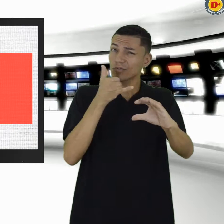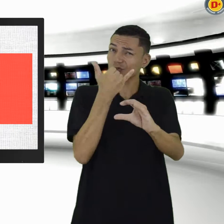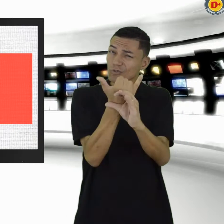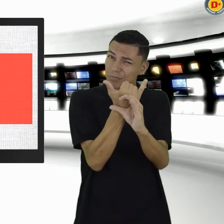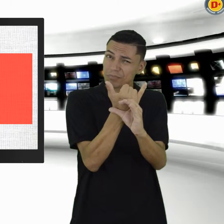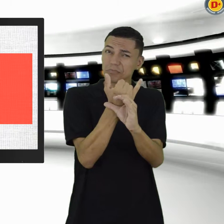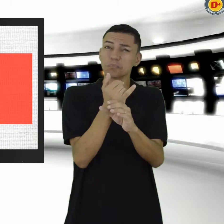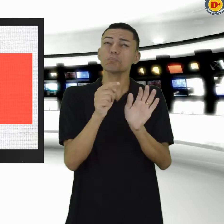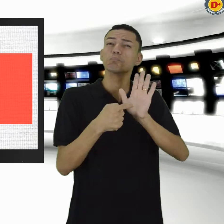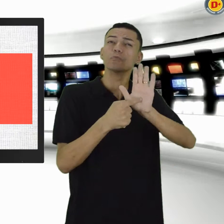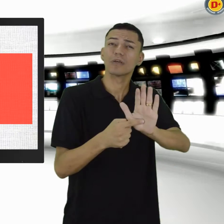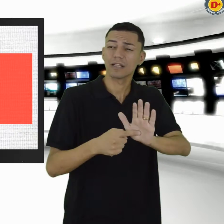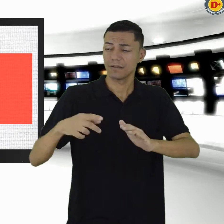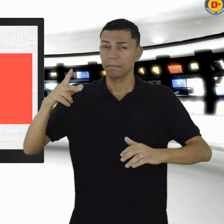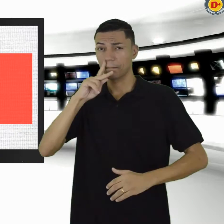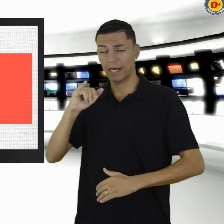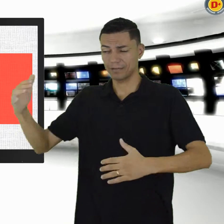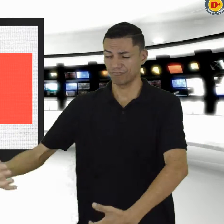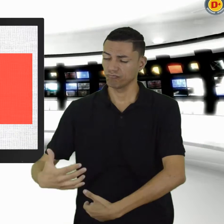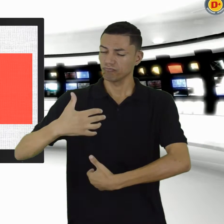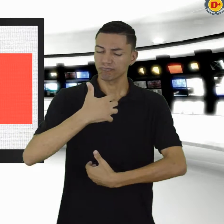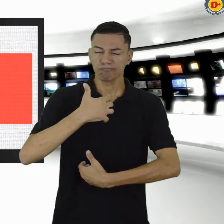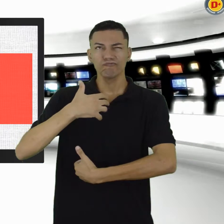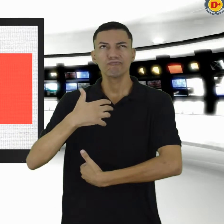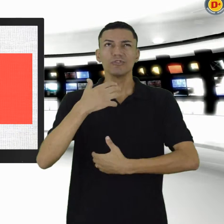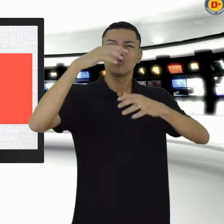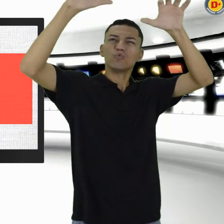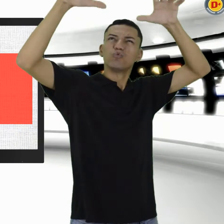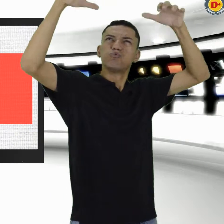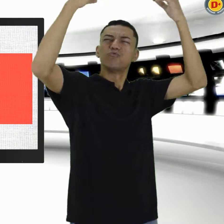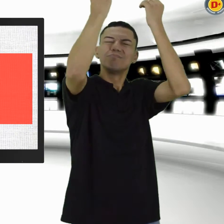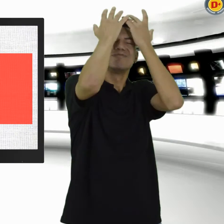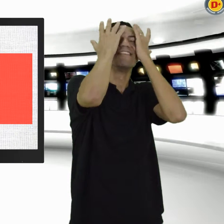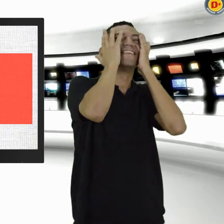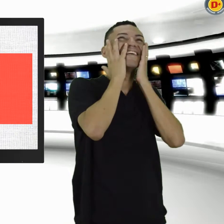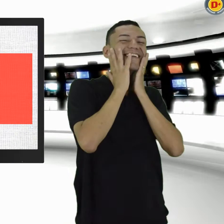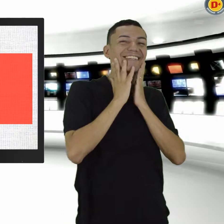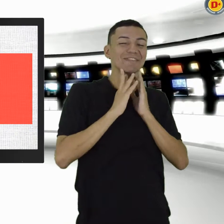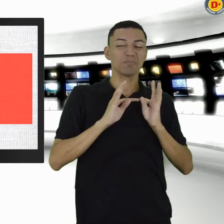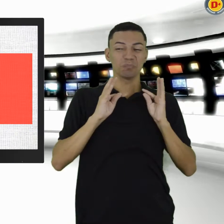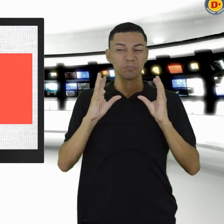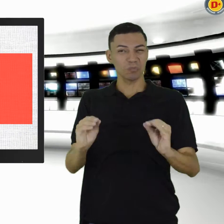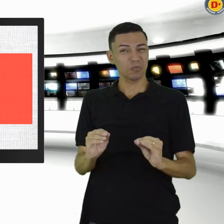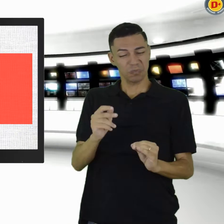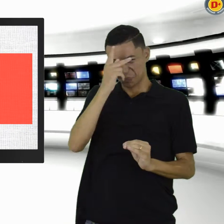pai. A emocionante gravação conta com mais de 1 milhão de visualizações. Stanley